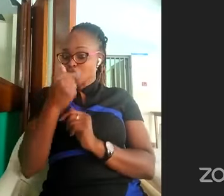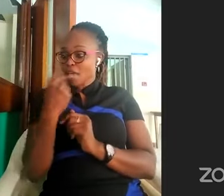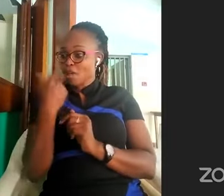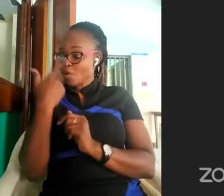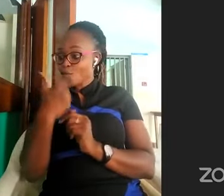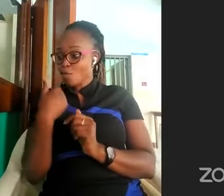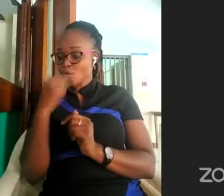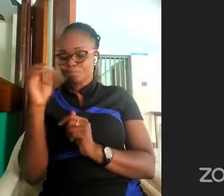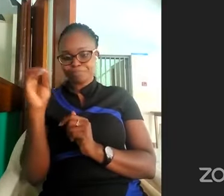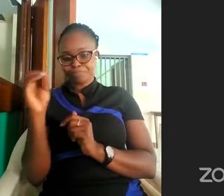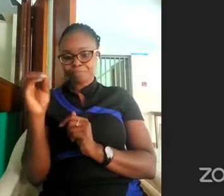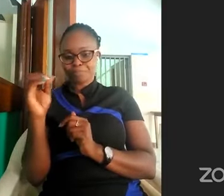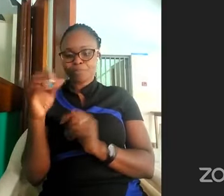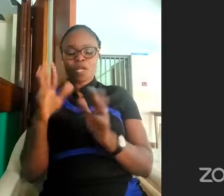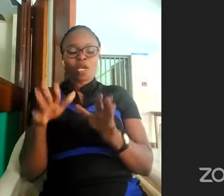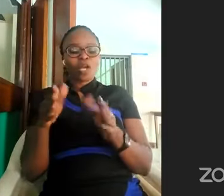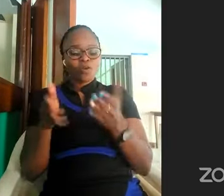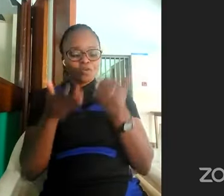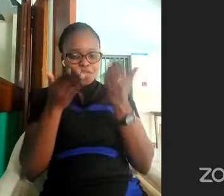ushahidi. Lakini